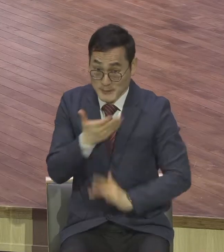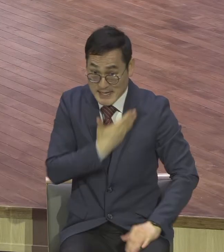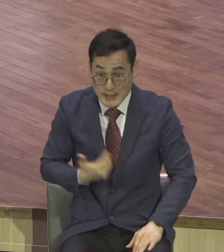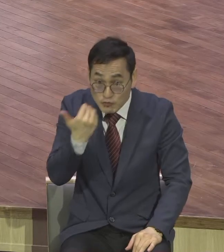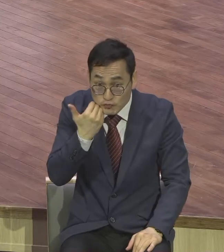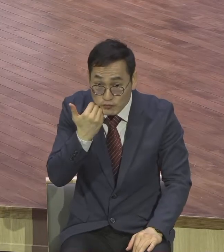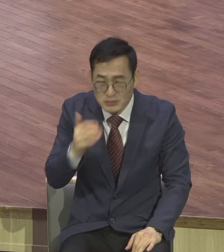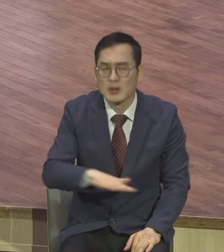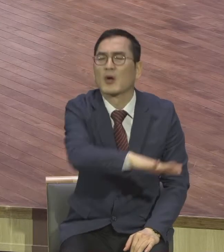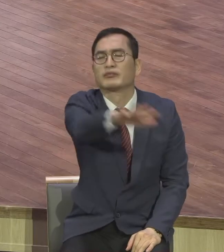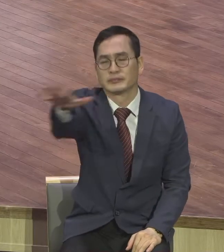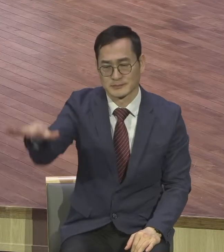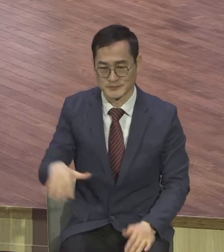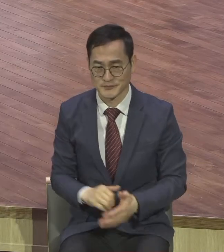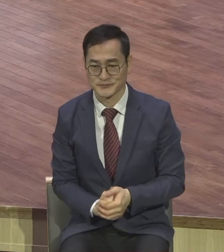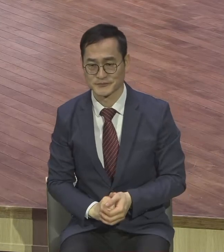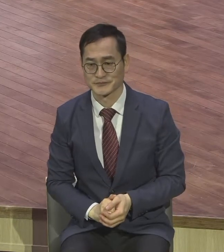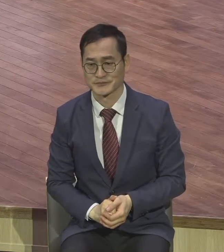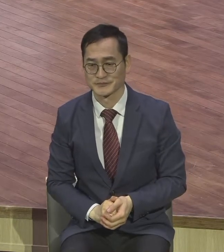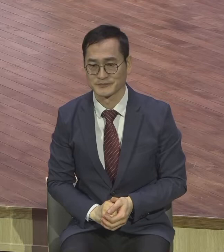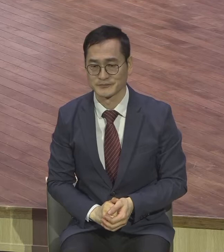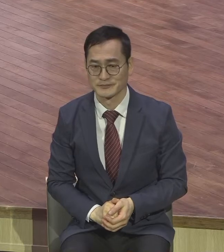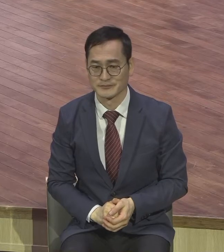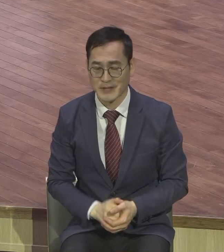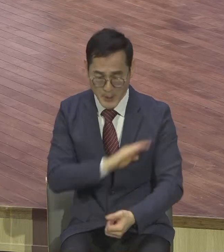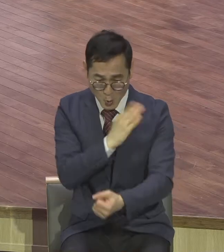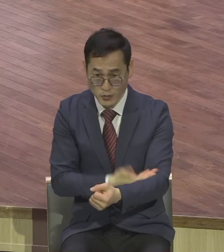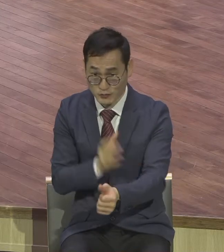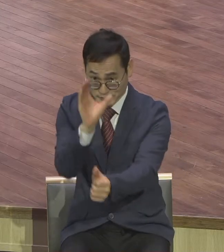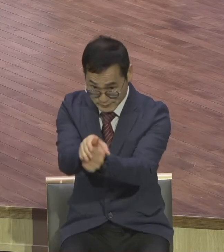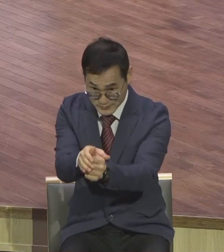돼요 그래서 현장을 해보고 싶기라는 것입니다